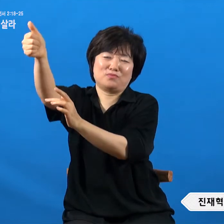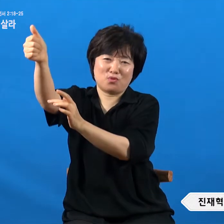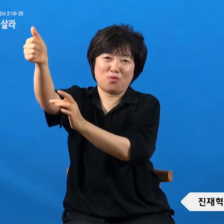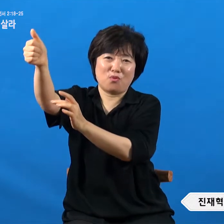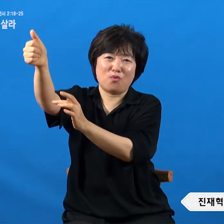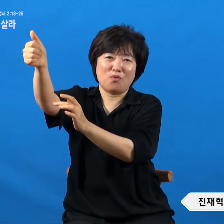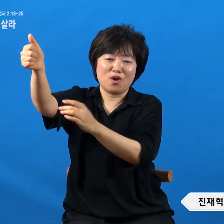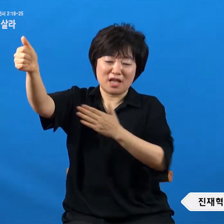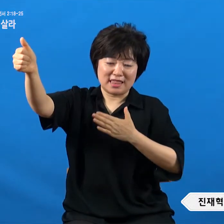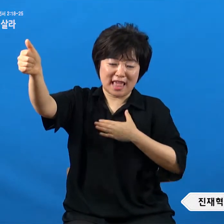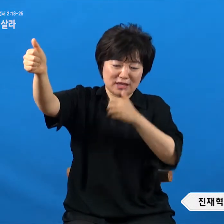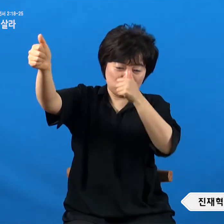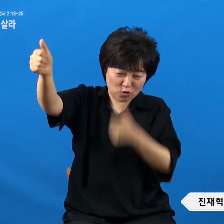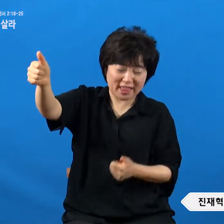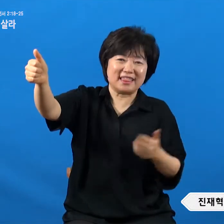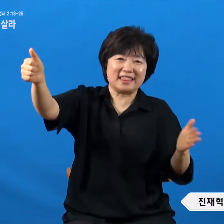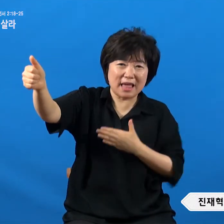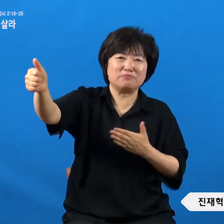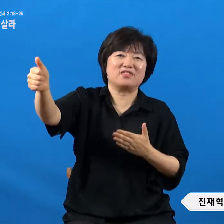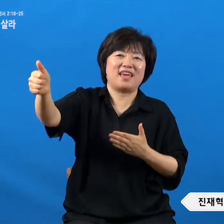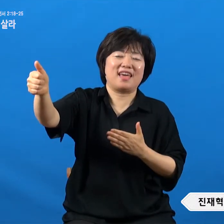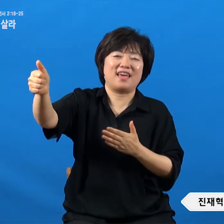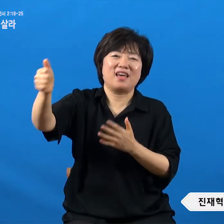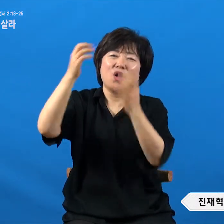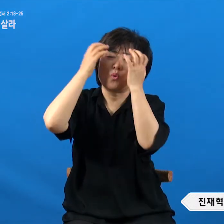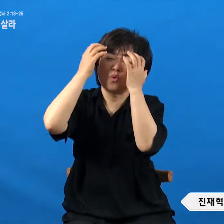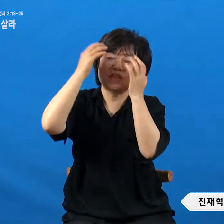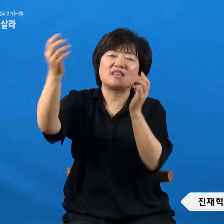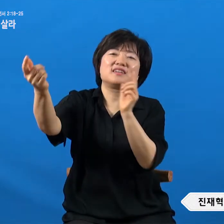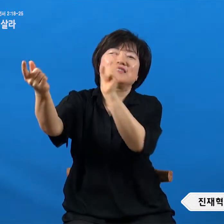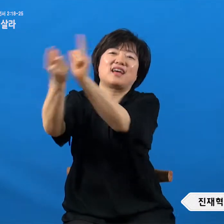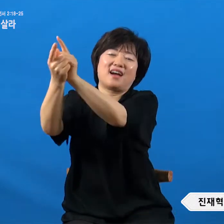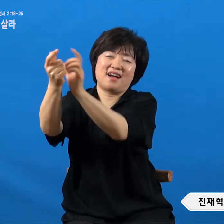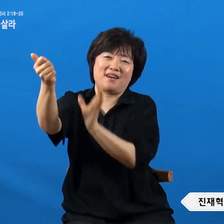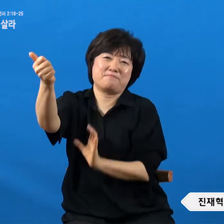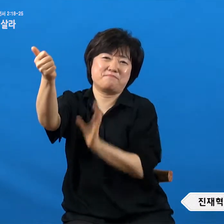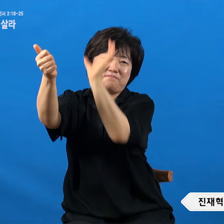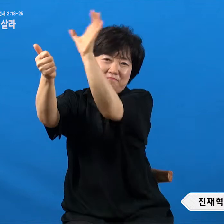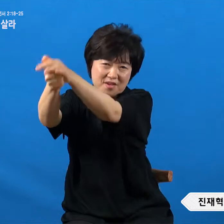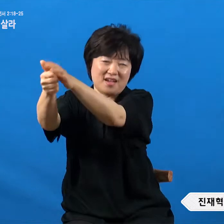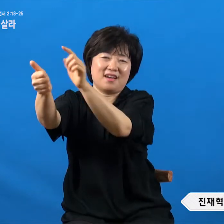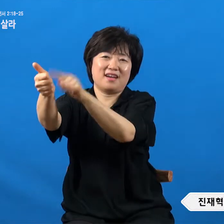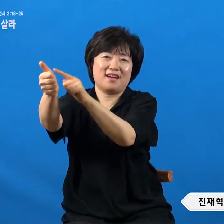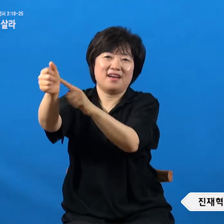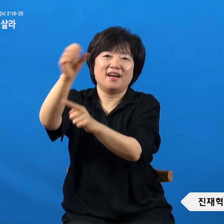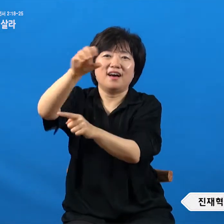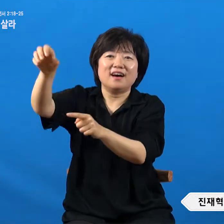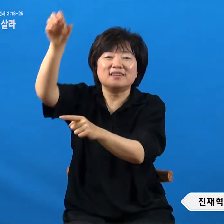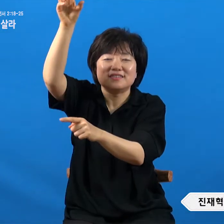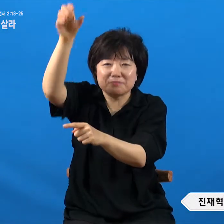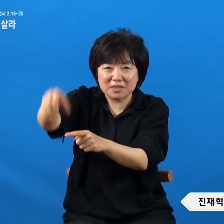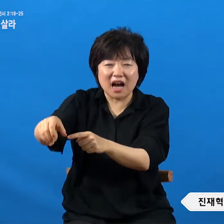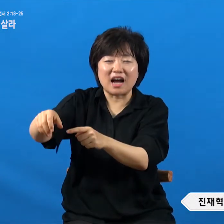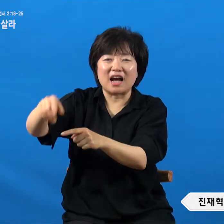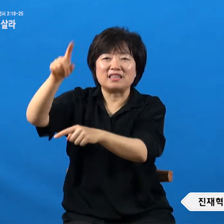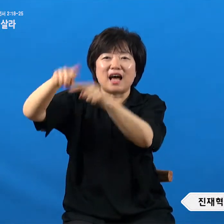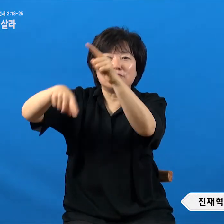자기 몸에 짊어지셨다 말씀합니다. 친히 나무에 달려 우리의